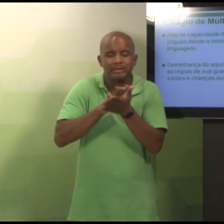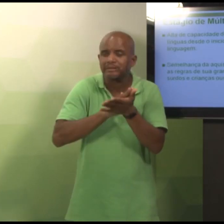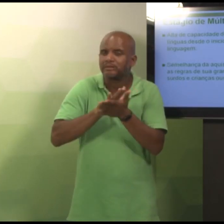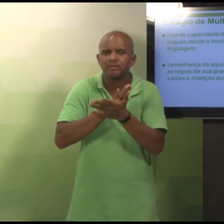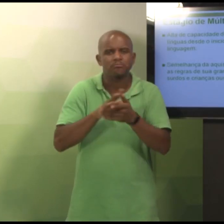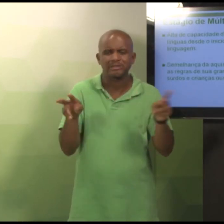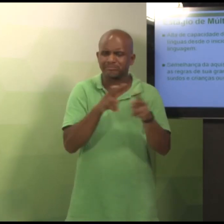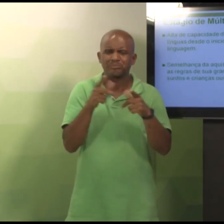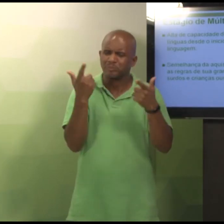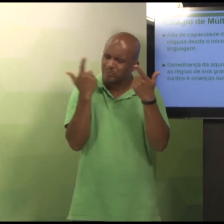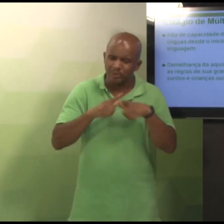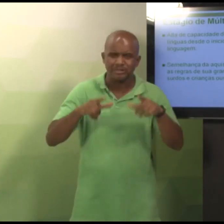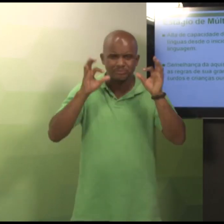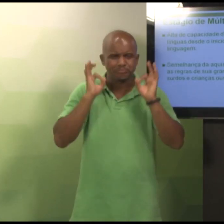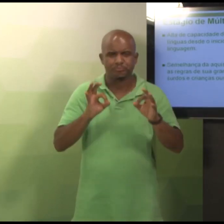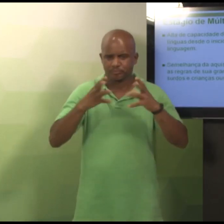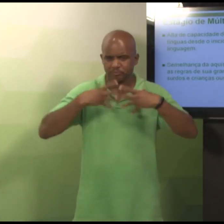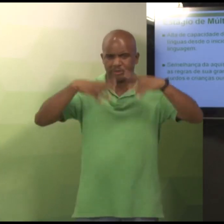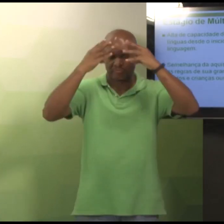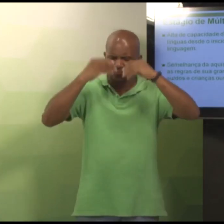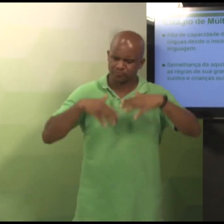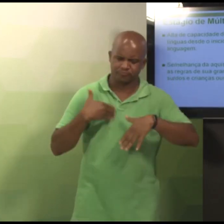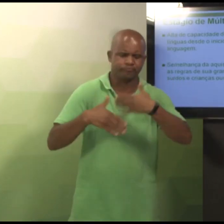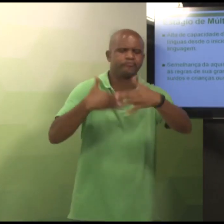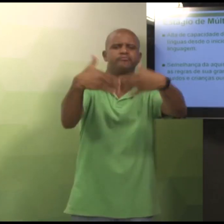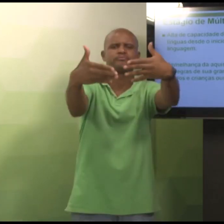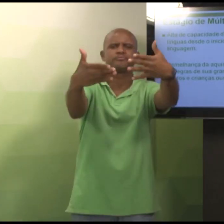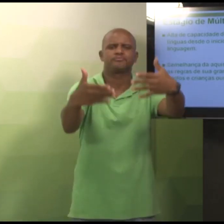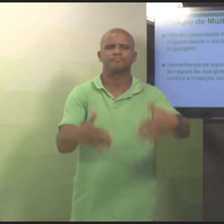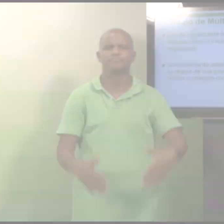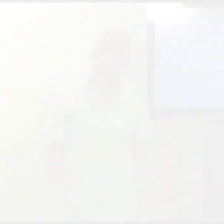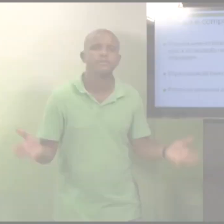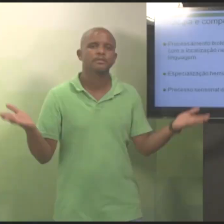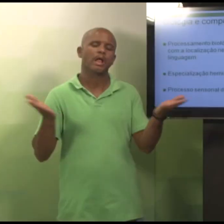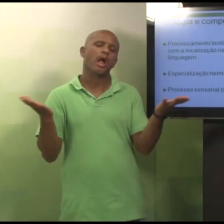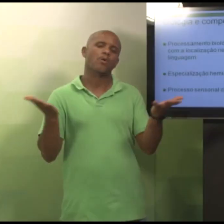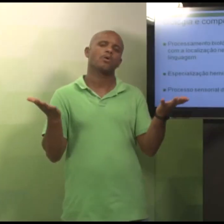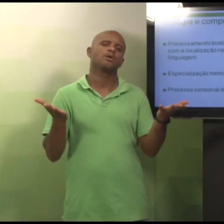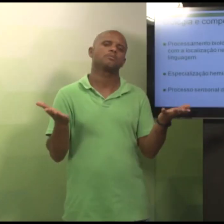não é problema. Ele consegue adquirir sim tranquilamente.